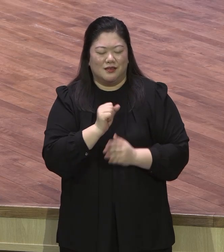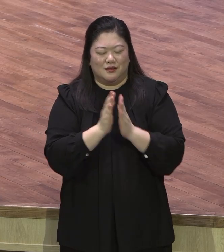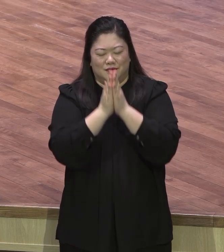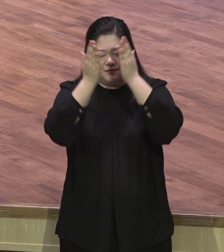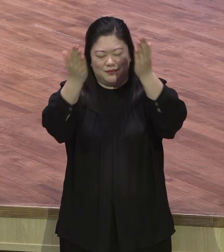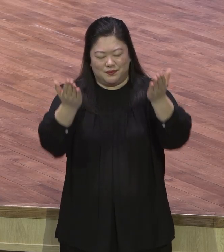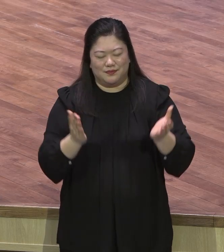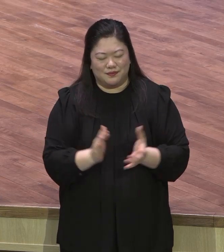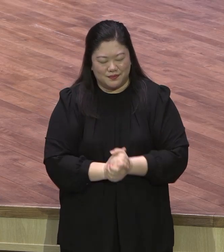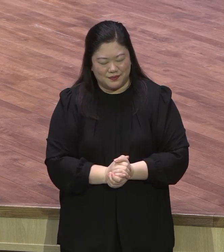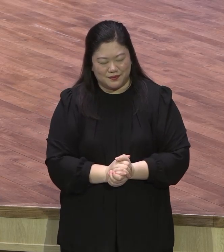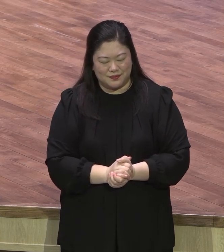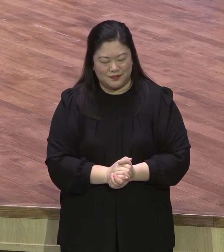아멘